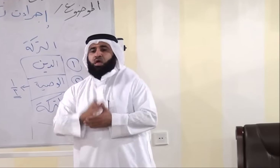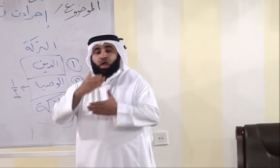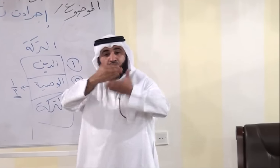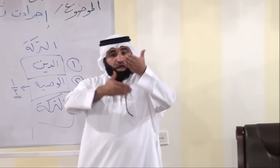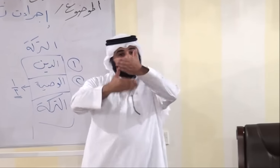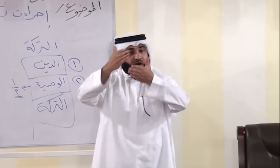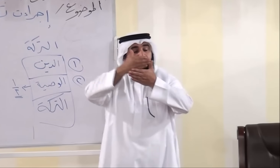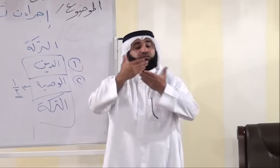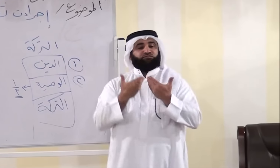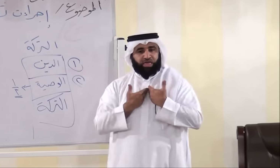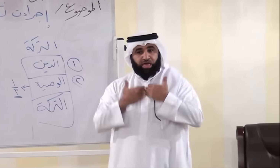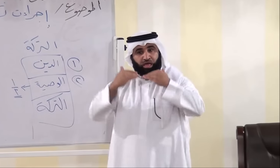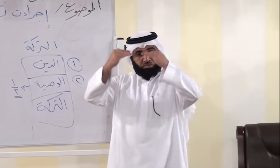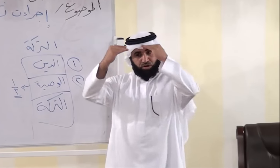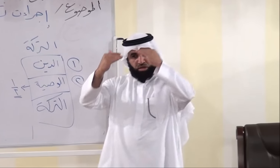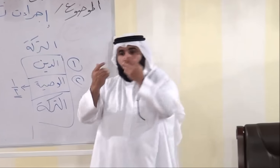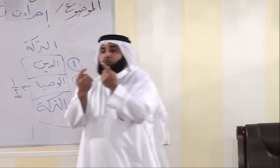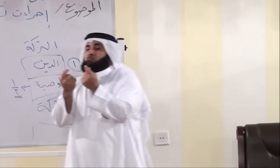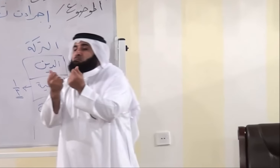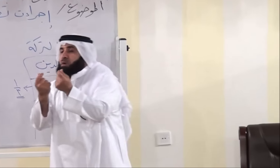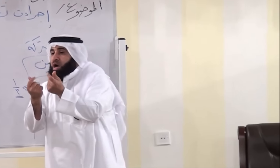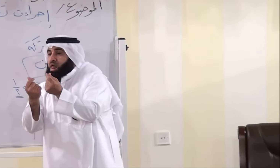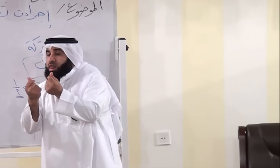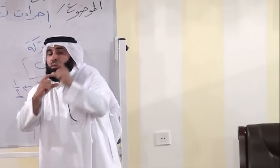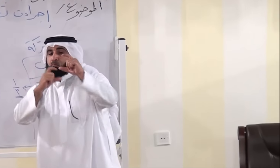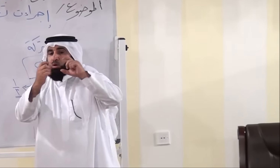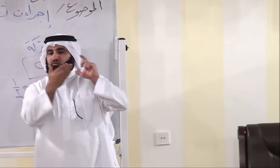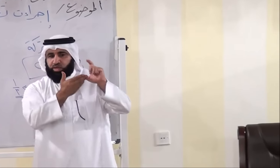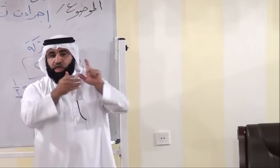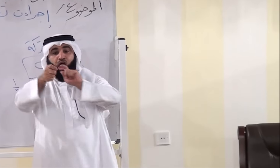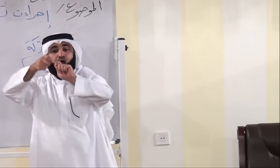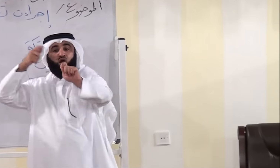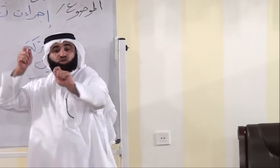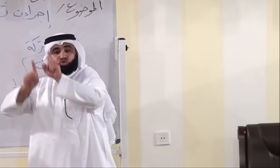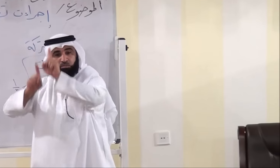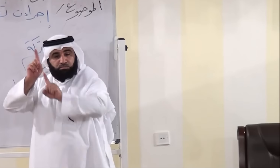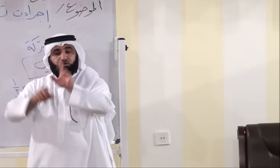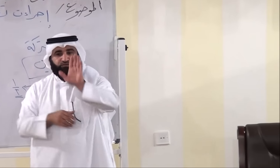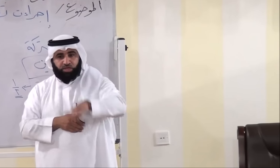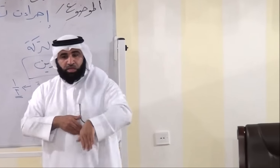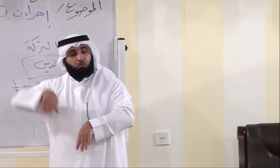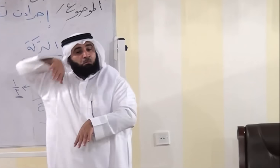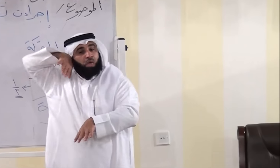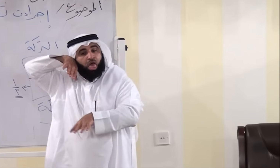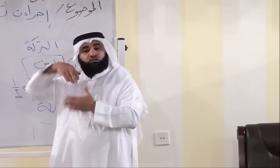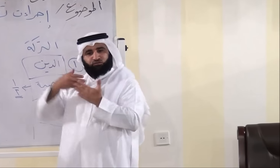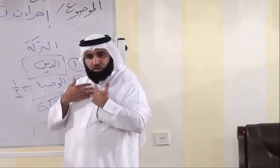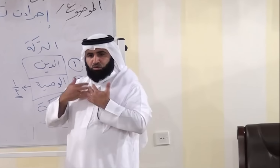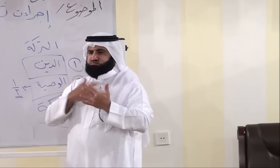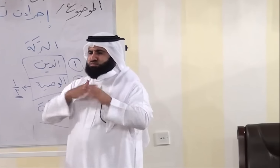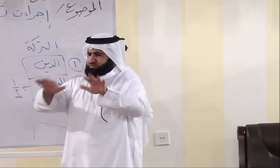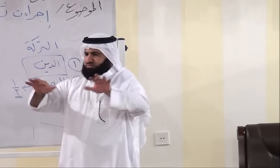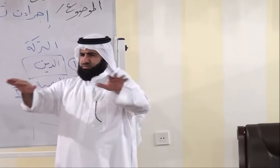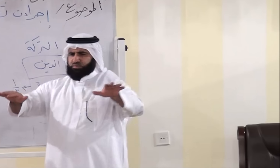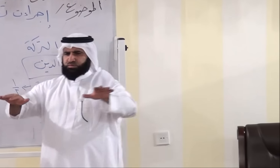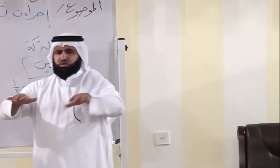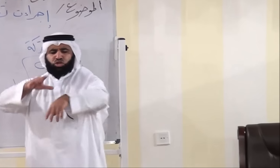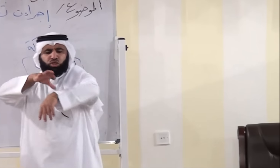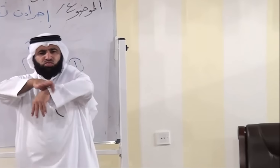عقارات، مبالغ في البنوك، أسهم، أغنام،